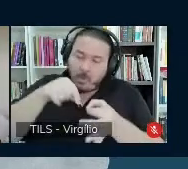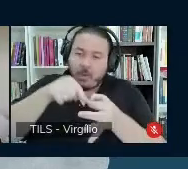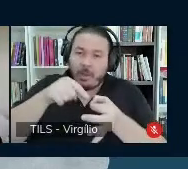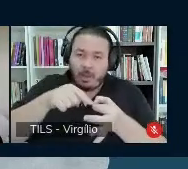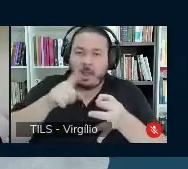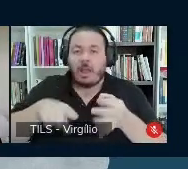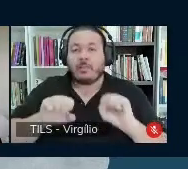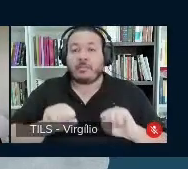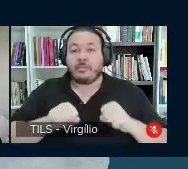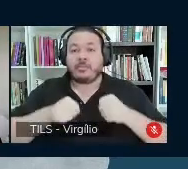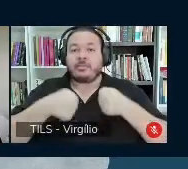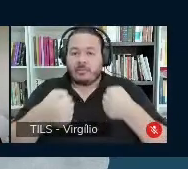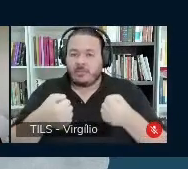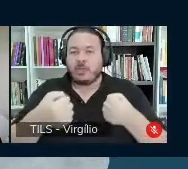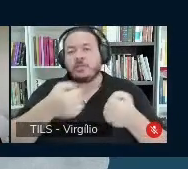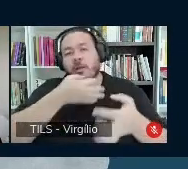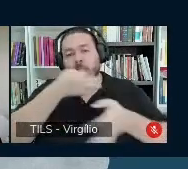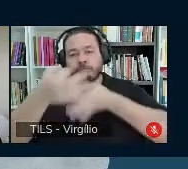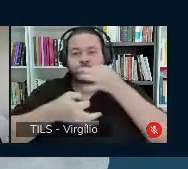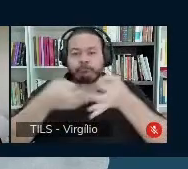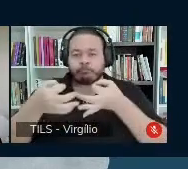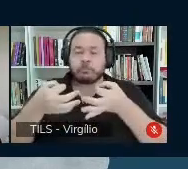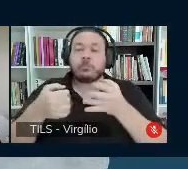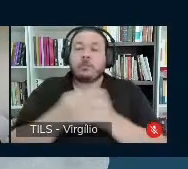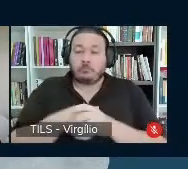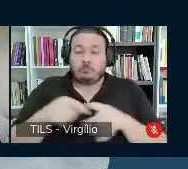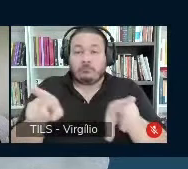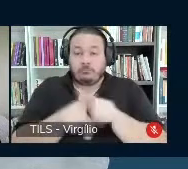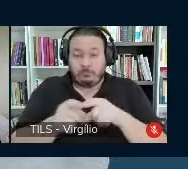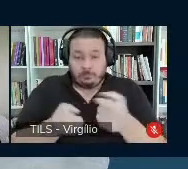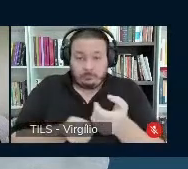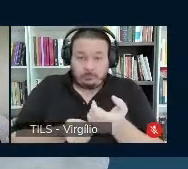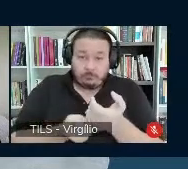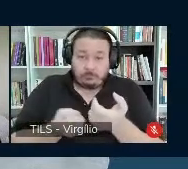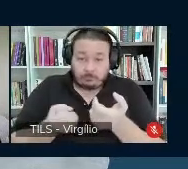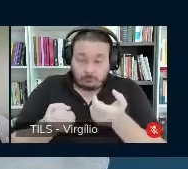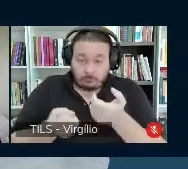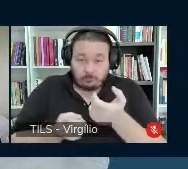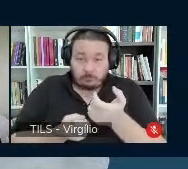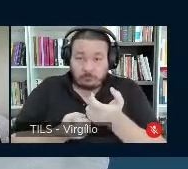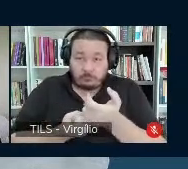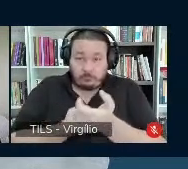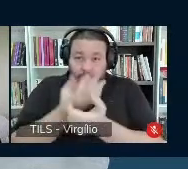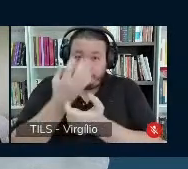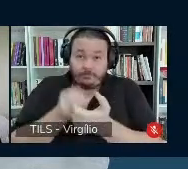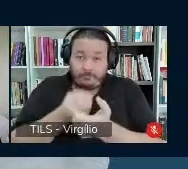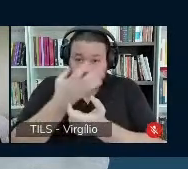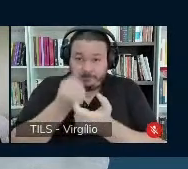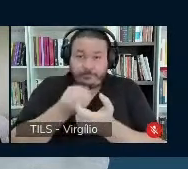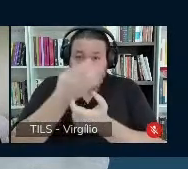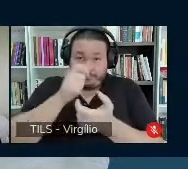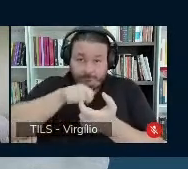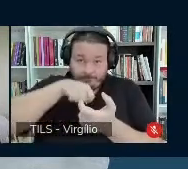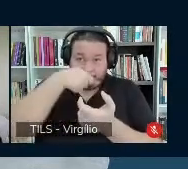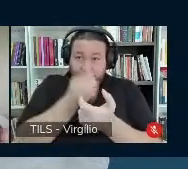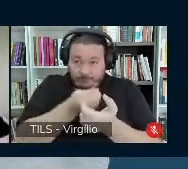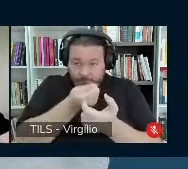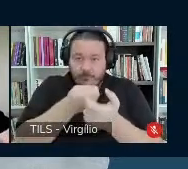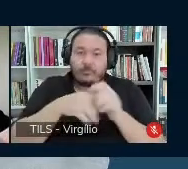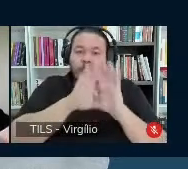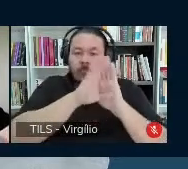tese. Criação de sinais-termo, o conceito na descrição das